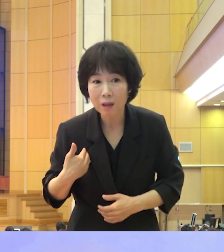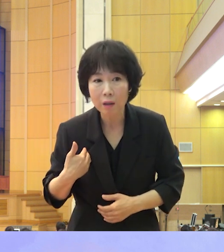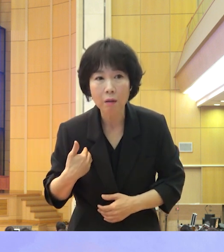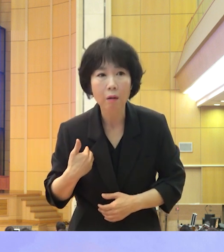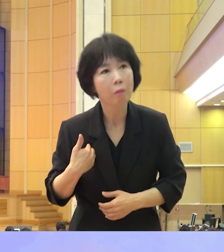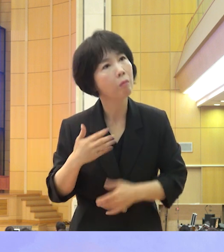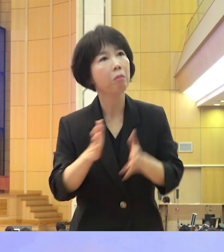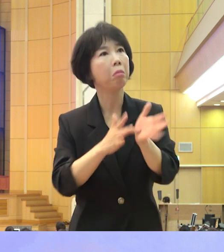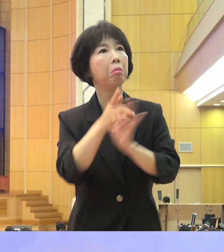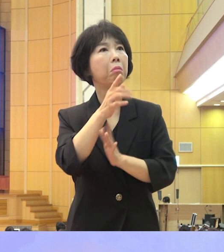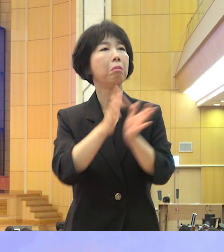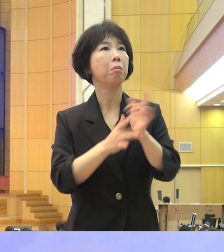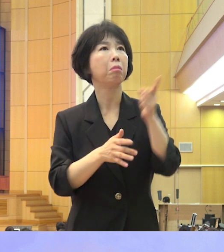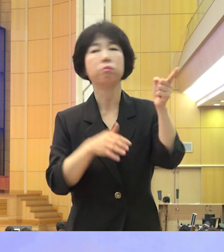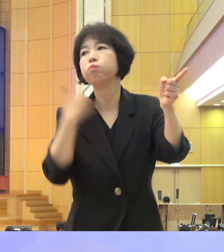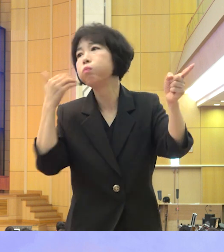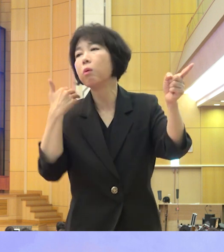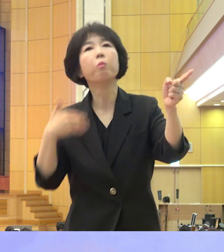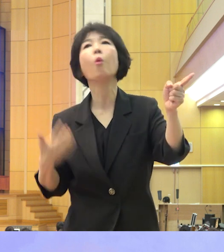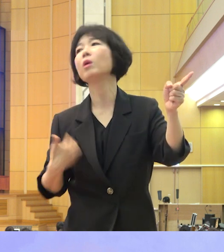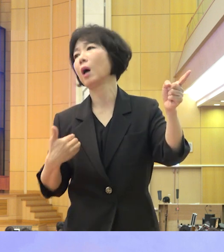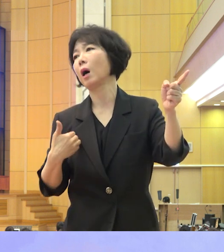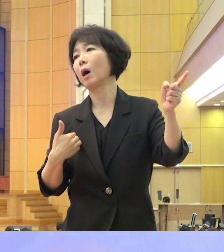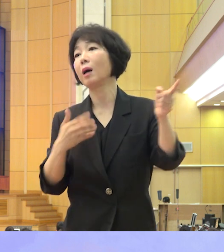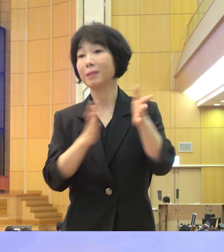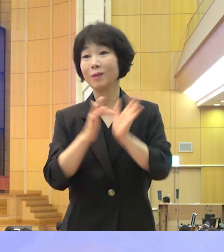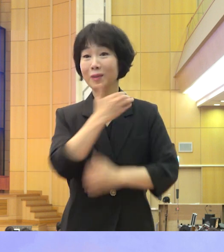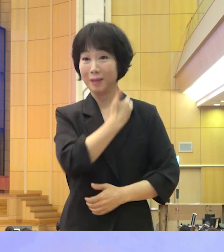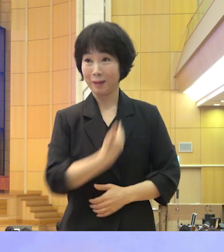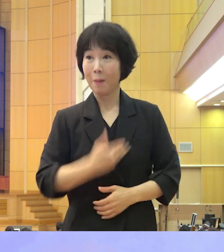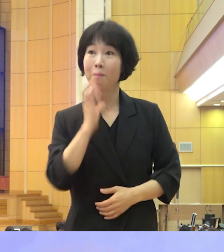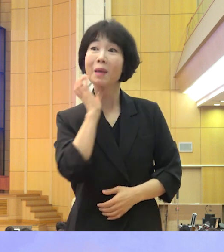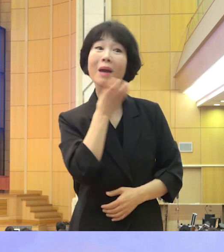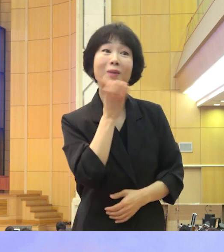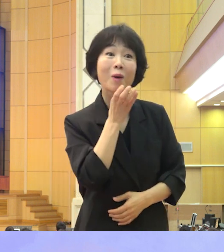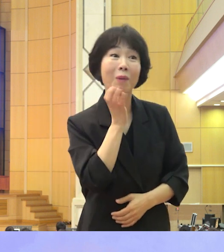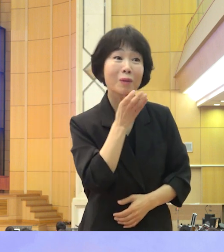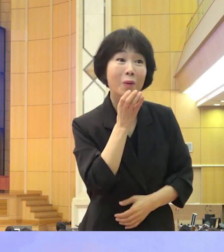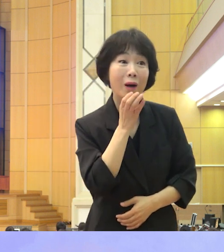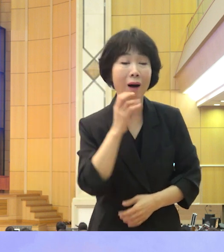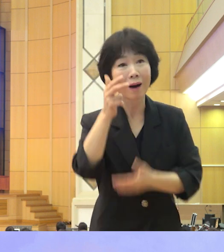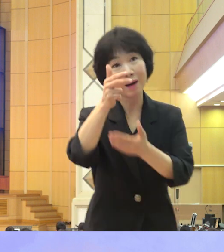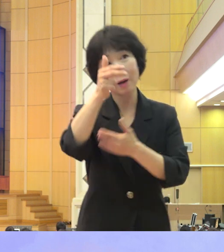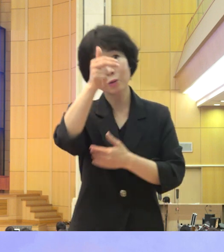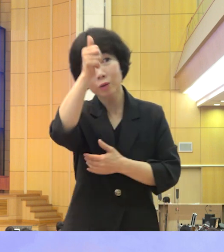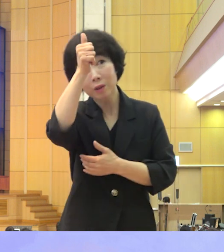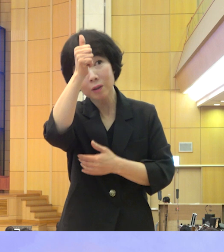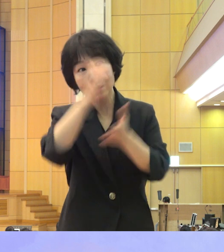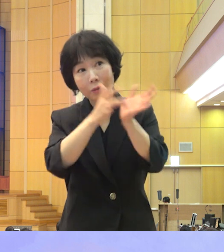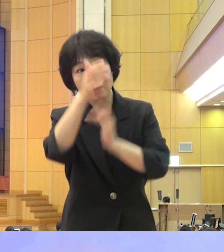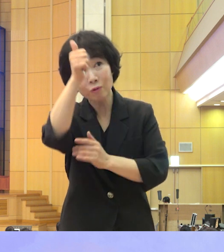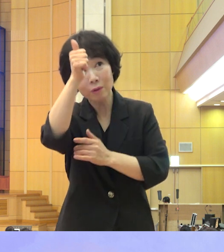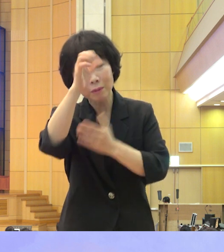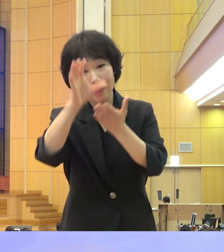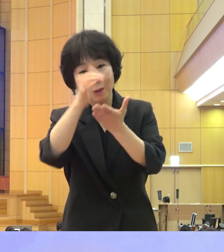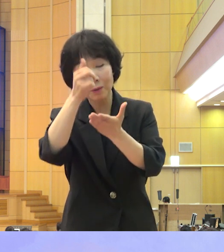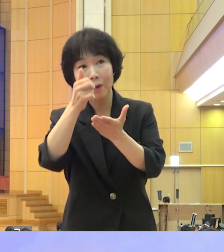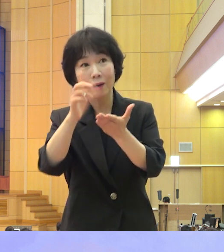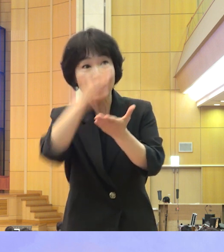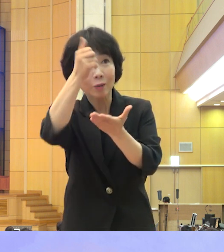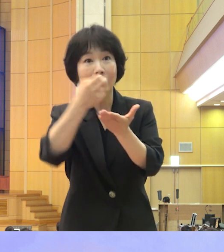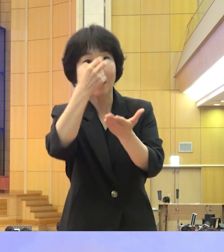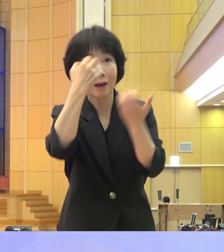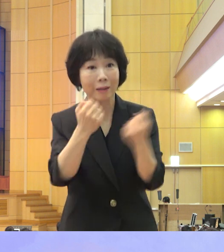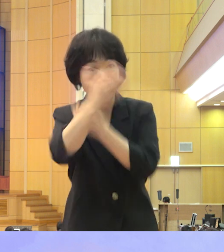하나인 시몬 베드로가 대답하여 이르되, 주는 그리스도시요 살아계신 하나님의 아들입니다.